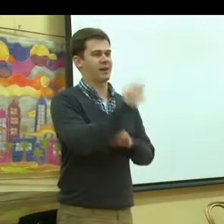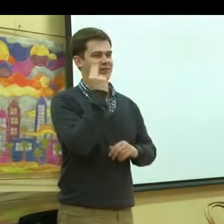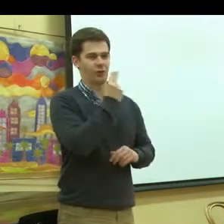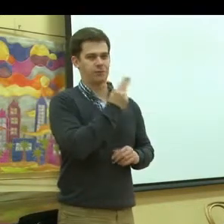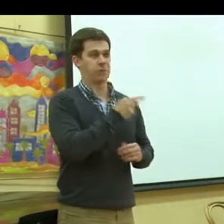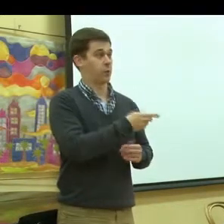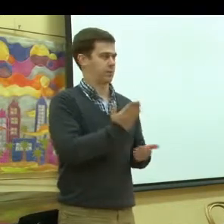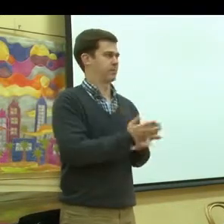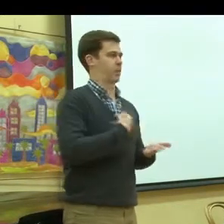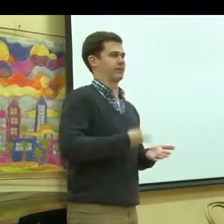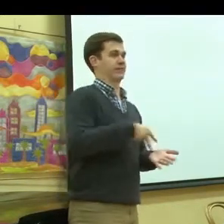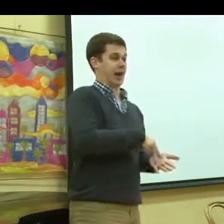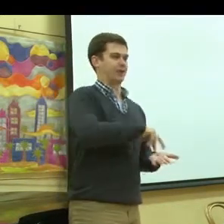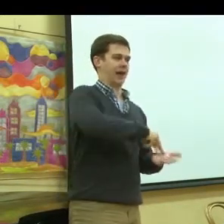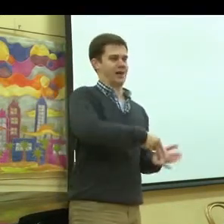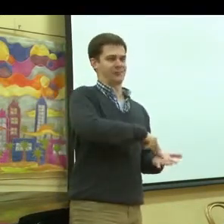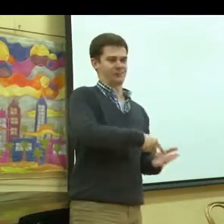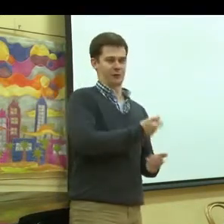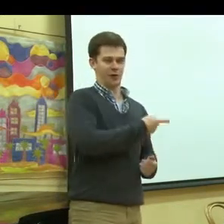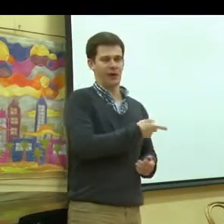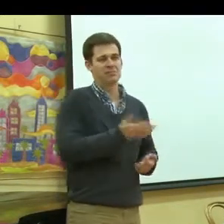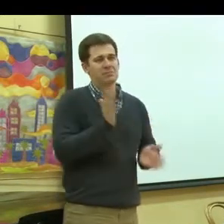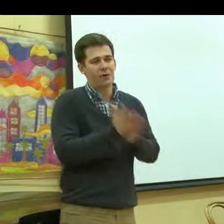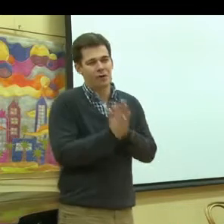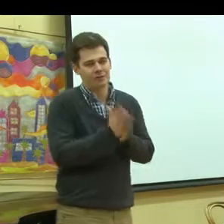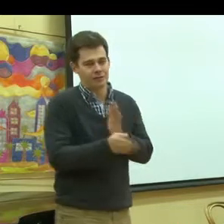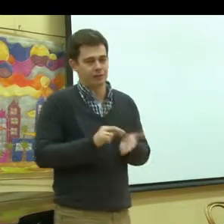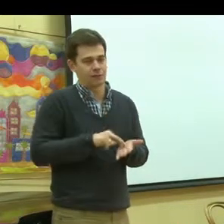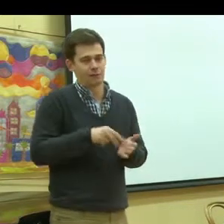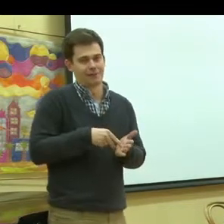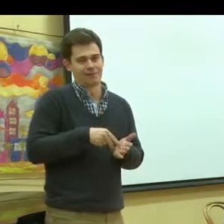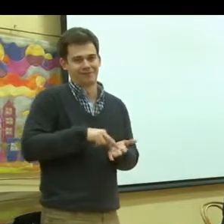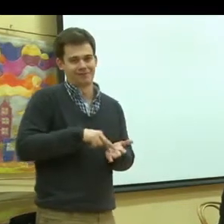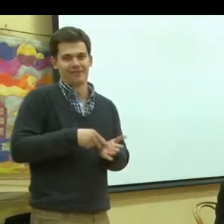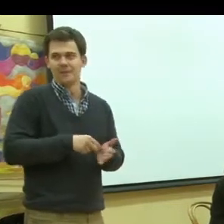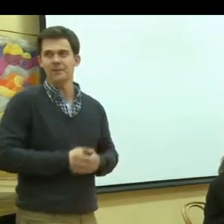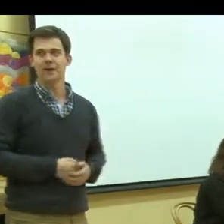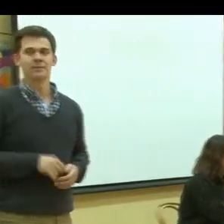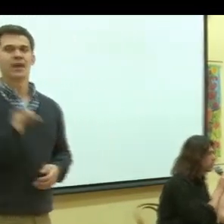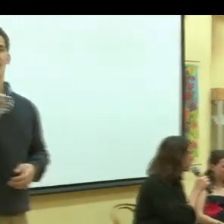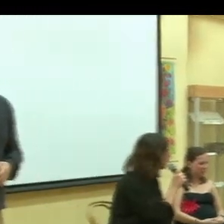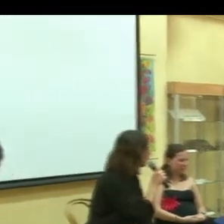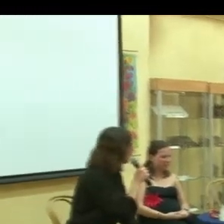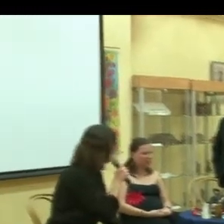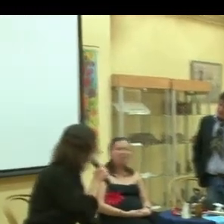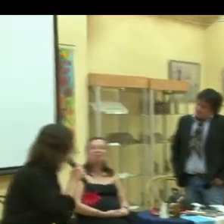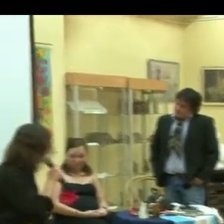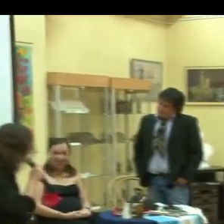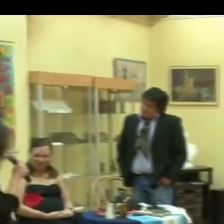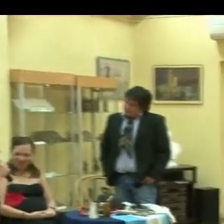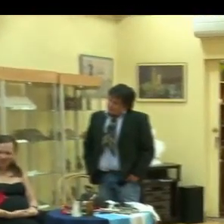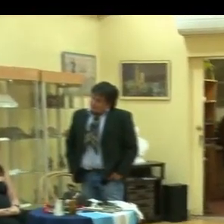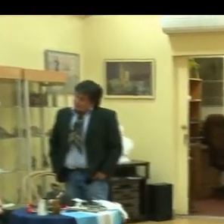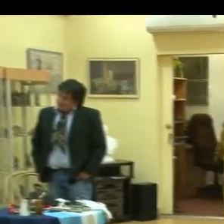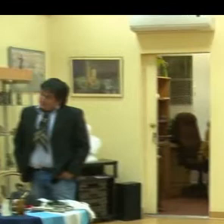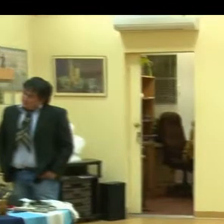razie bez muzyki, prawie że tańczy. Ja tutaj mam, jest z nami w ogóle na sali Irena Michalewicz. Irena będzie opisywała was.